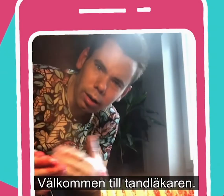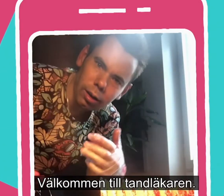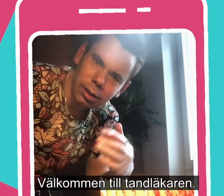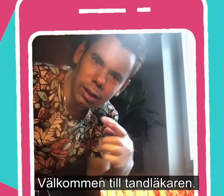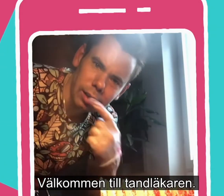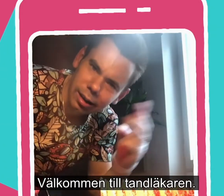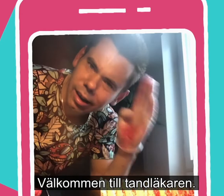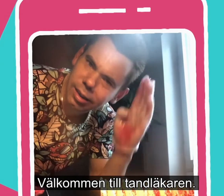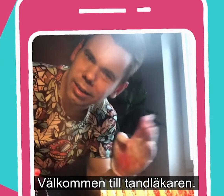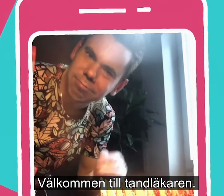Välkommen till tandläkaren.